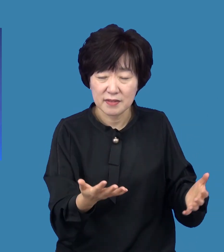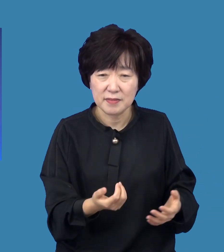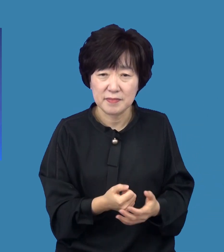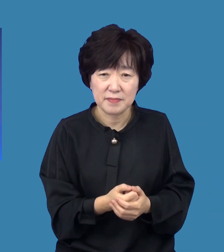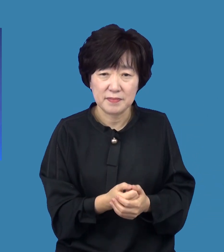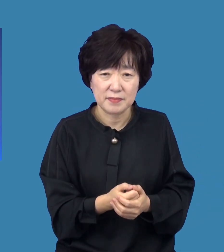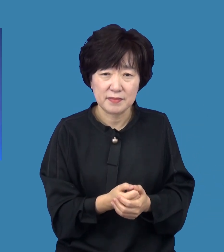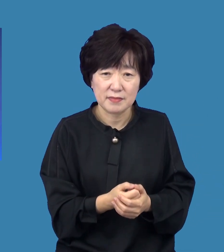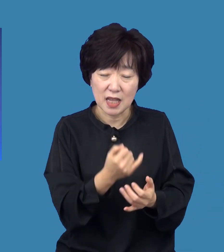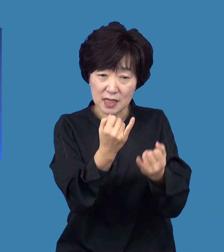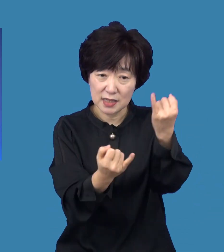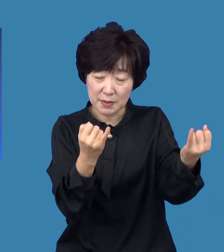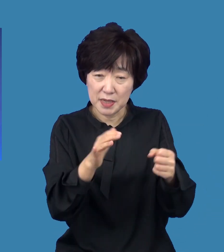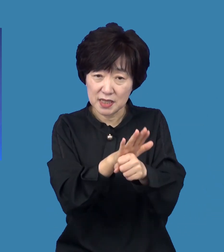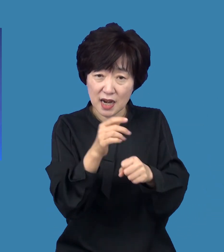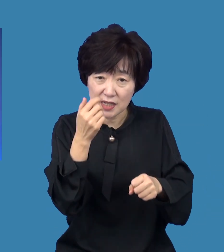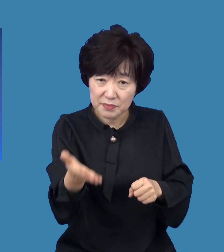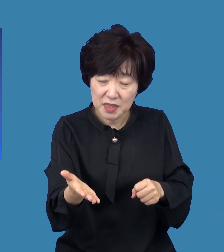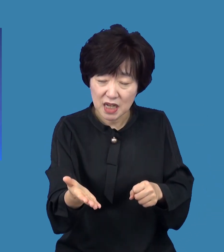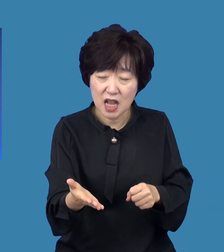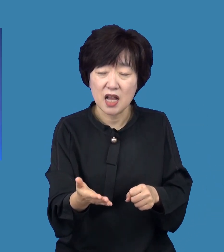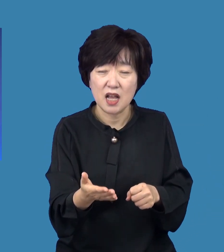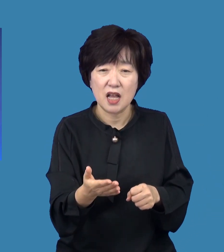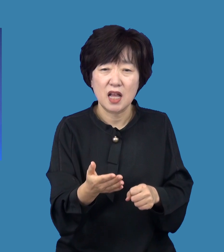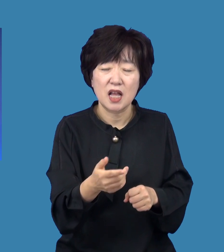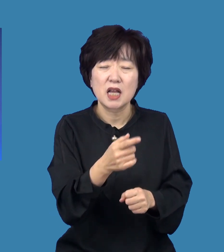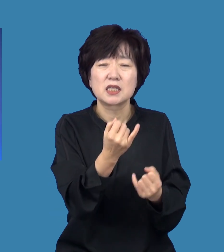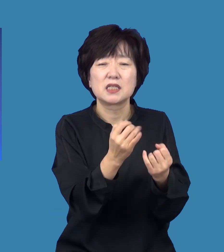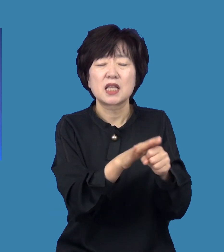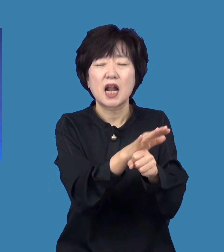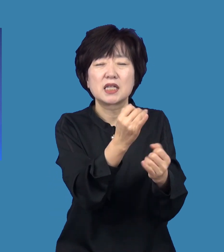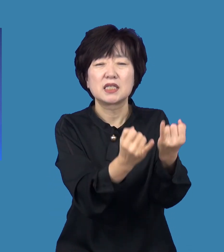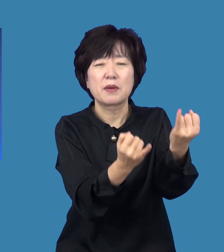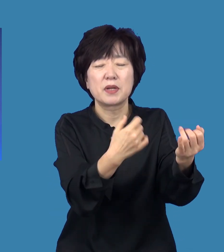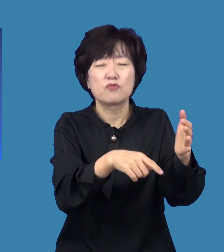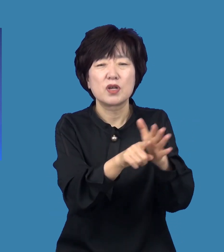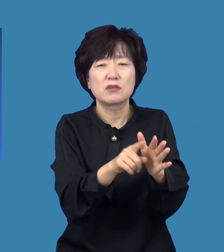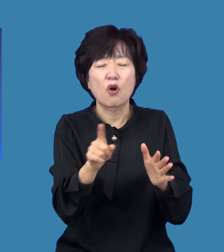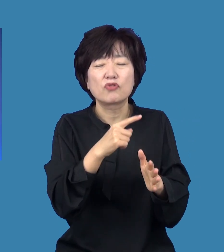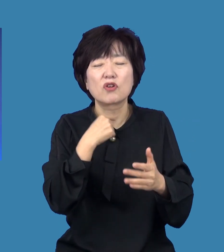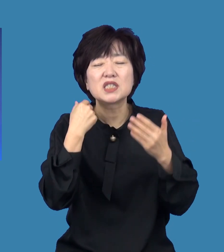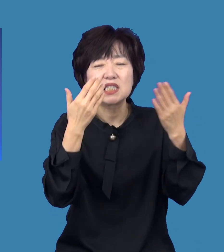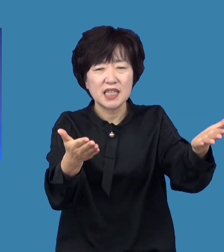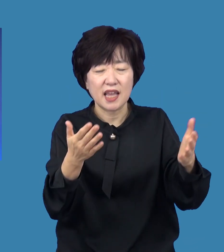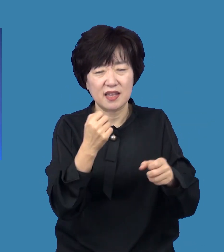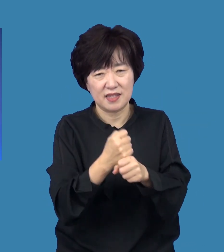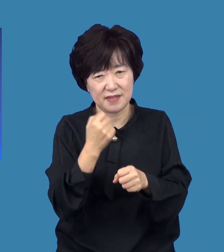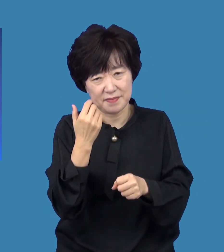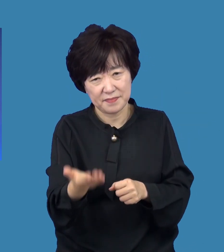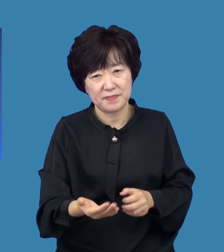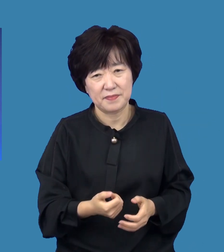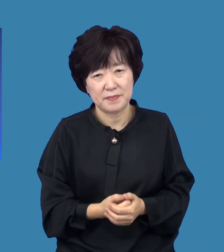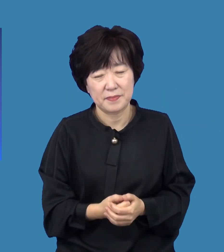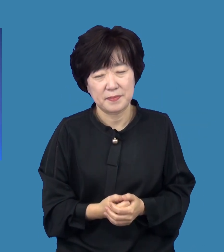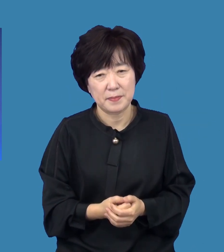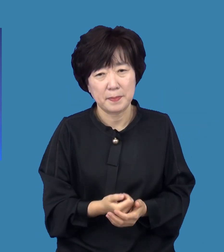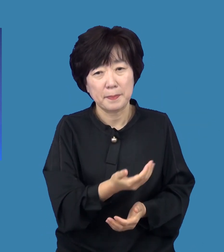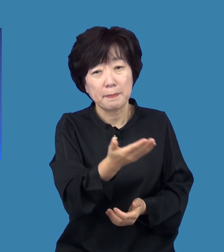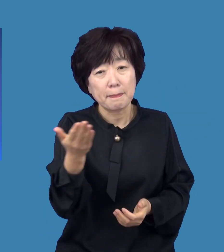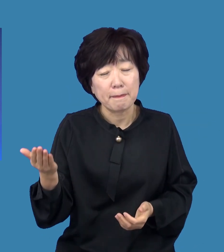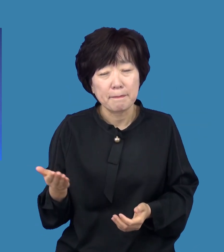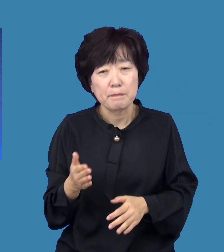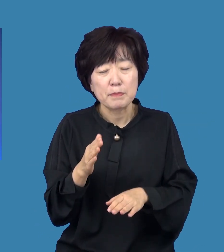자매를 사랑하십니까? 그렇다면 그 사랑하는 자매를 위해서 어떤 희생을 치르셨습니까? 여러분 사랑의